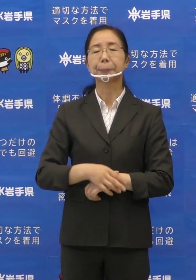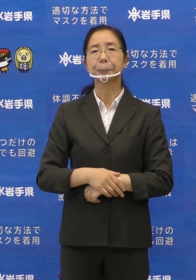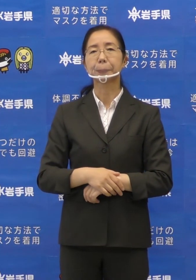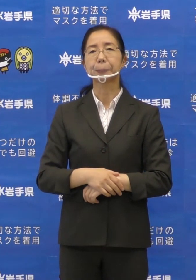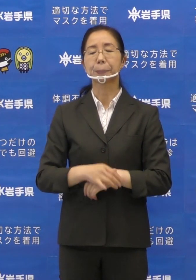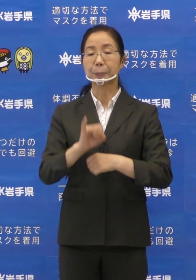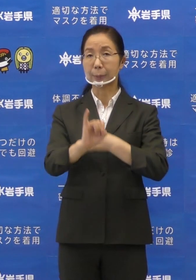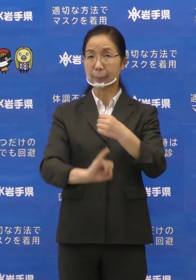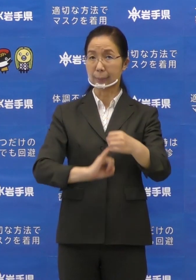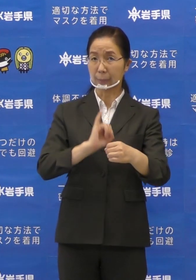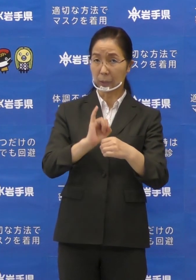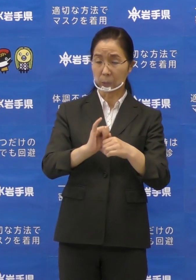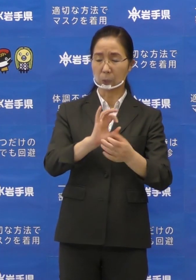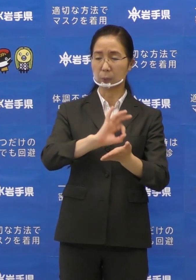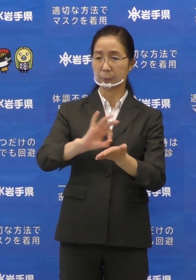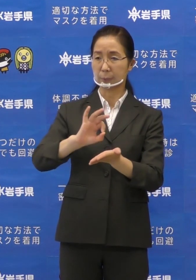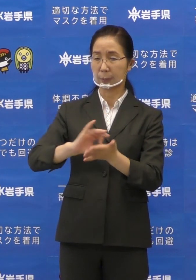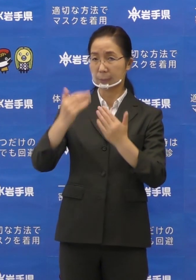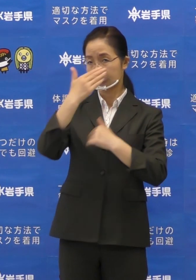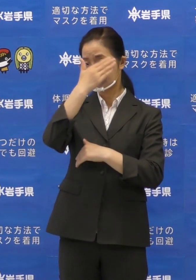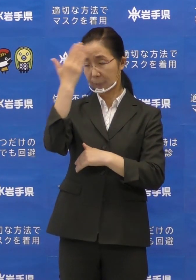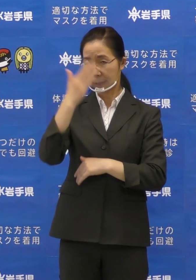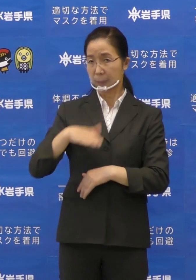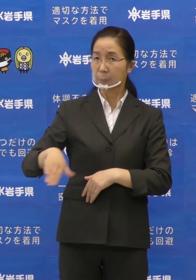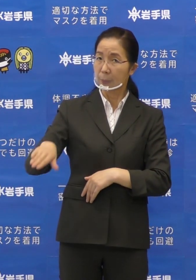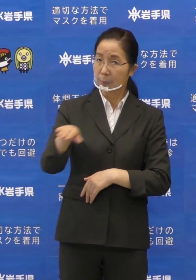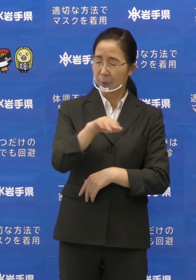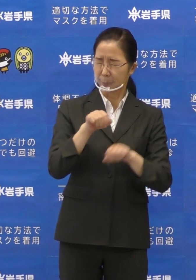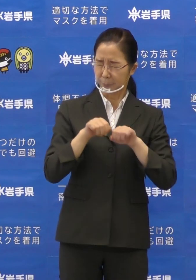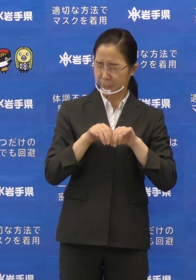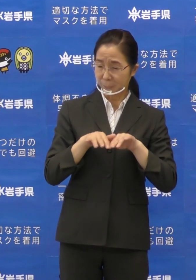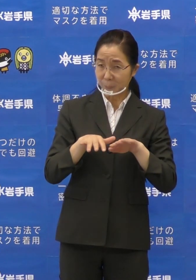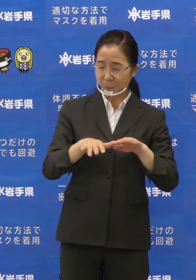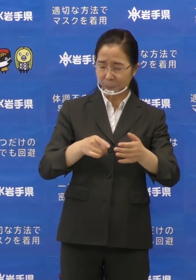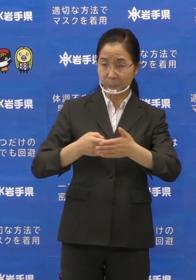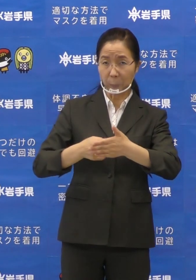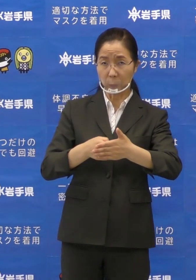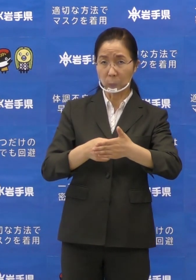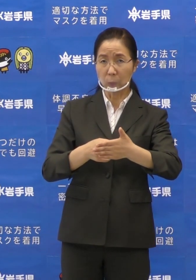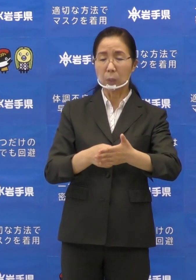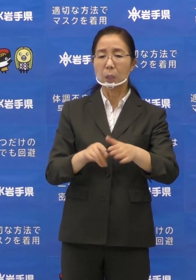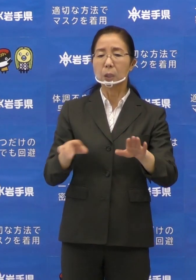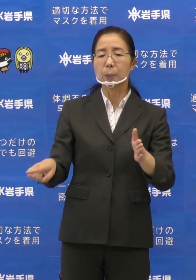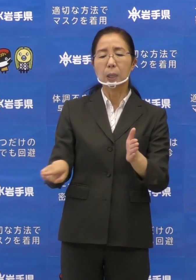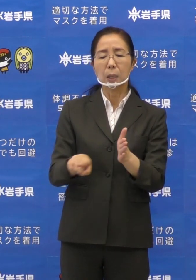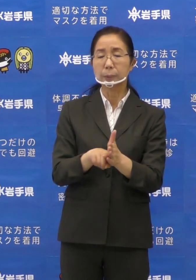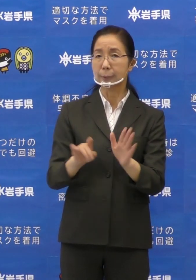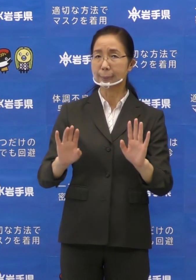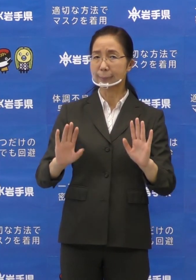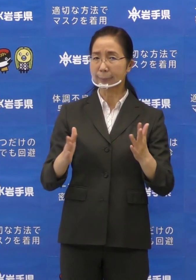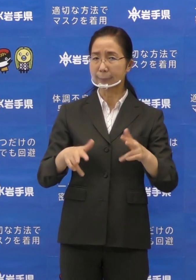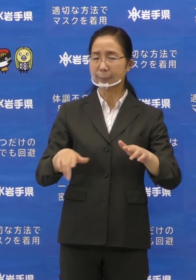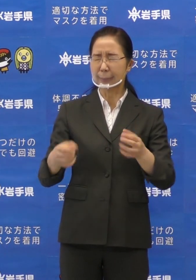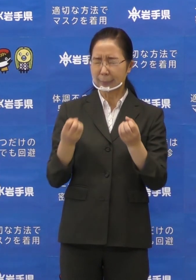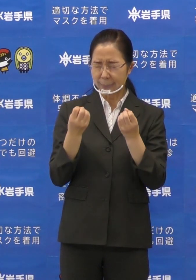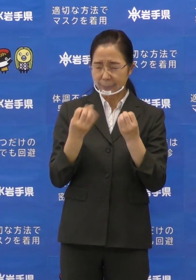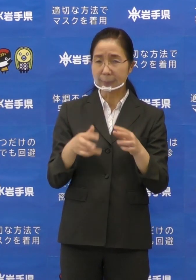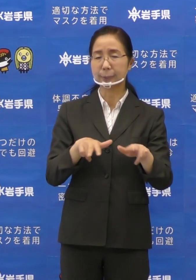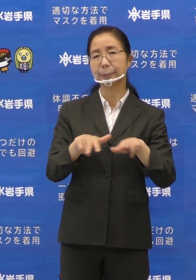インターネットを活用して若い人たちにも浸透したりとか、今までにない全く新しい政治を